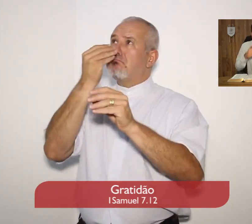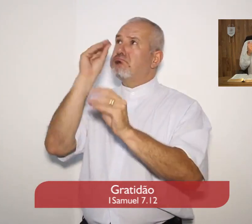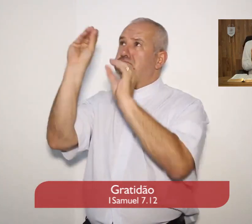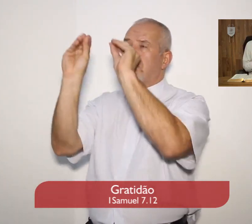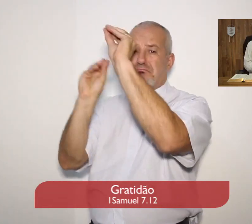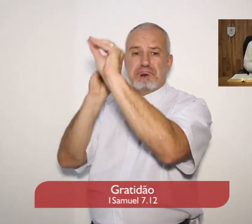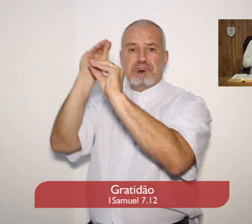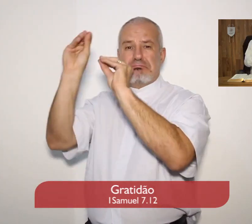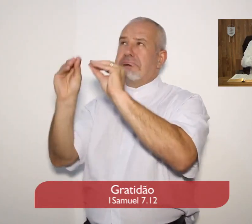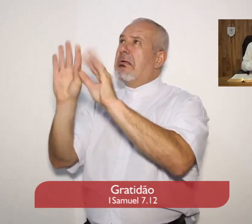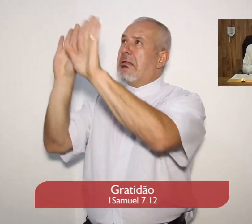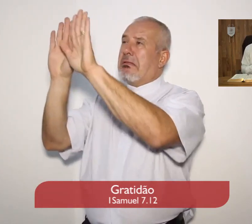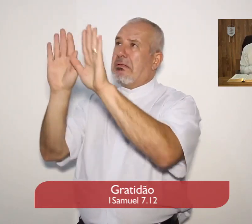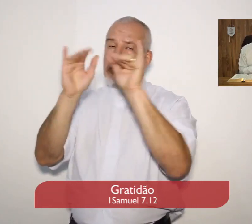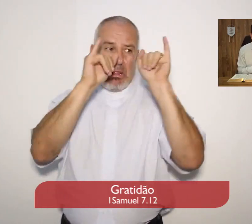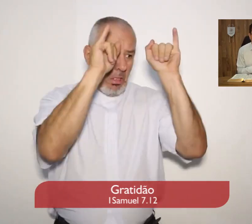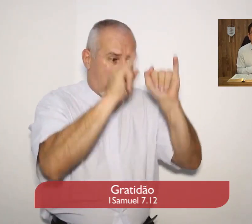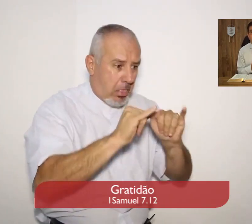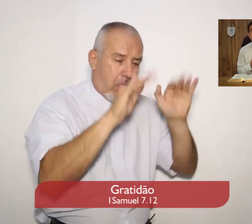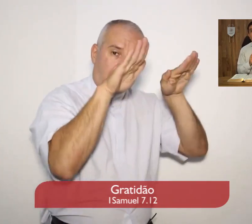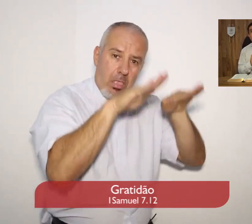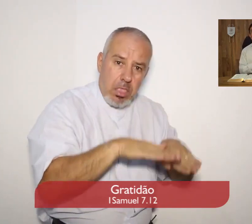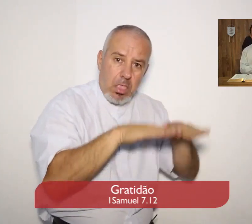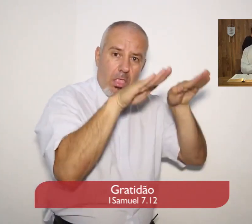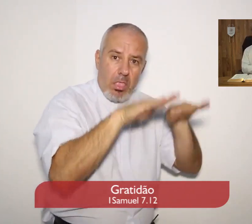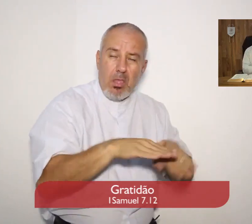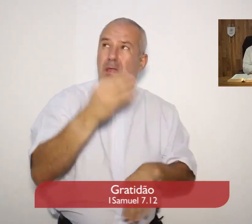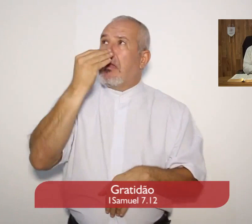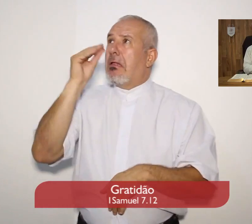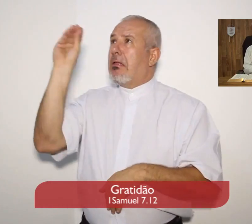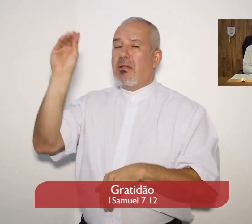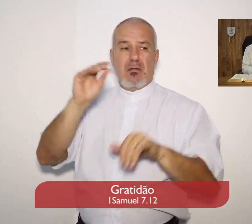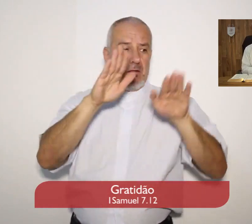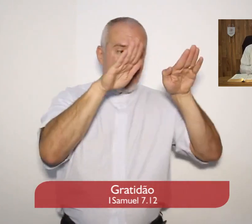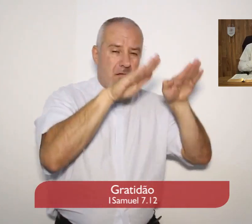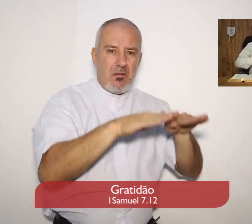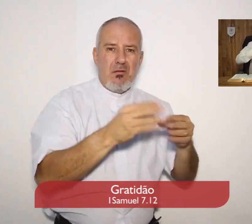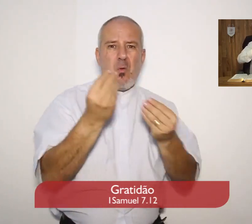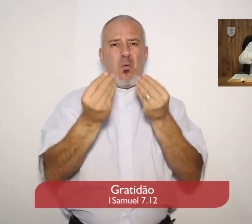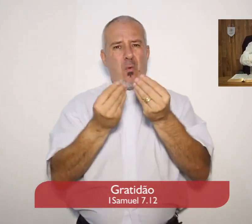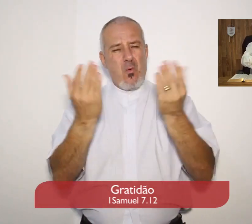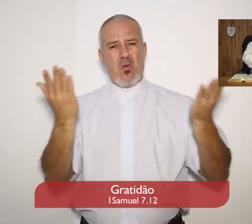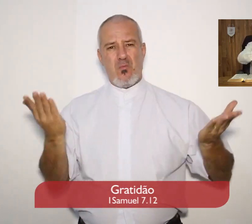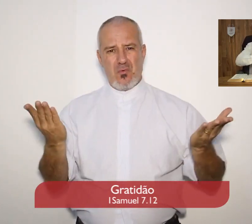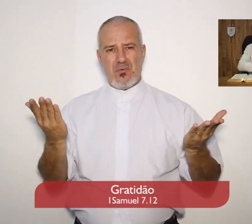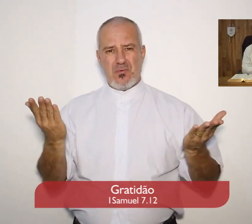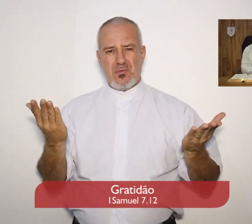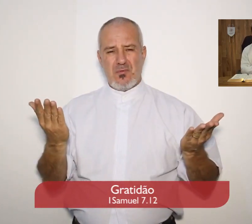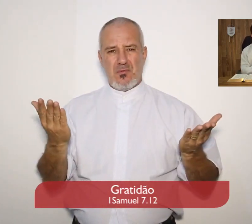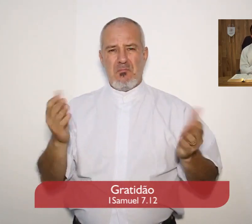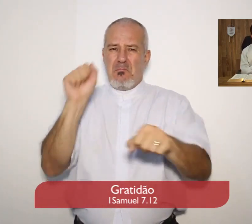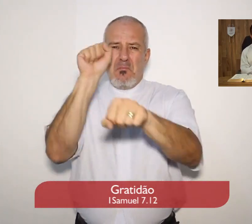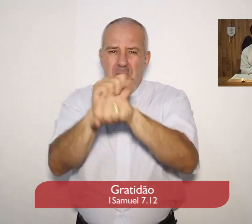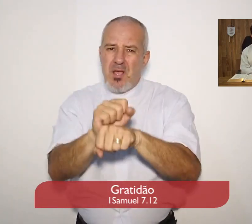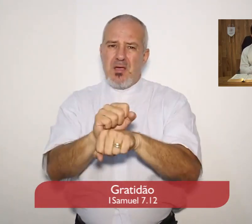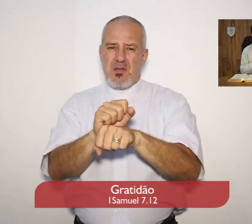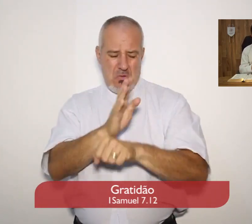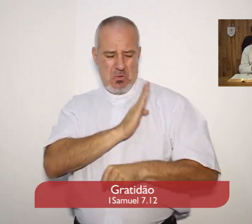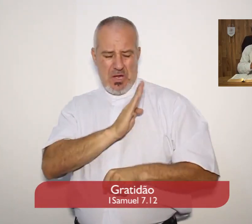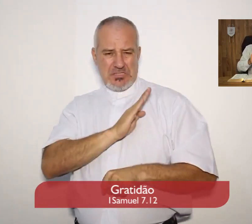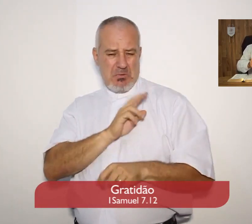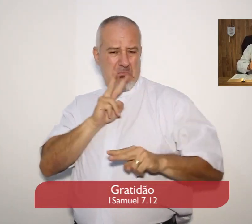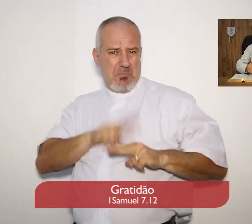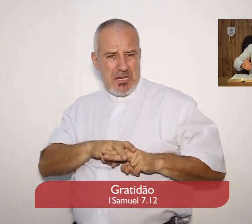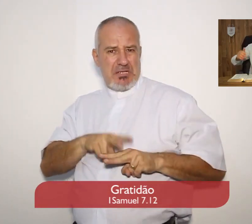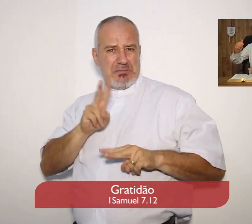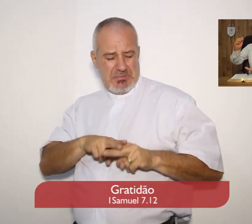sempre caía diante da idolatria. Quantas pessoas em nossos dias ainda estão com idolatria no coração? Muitas